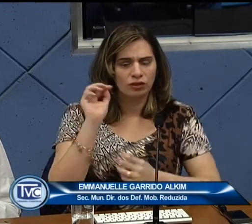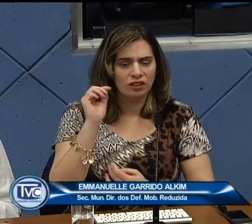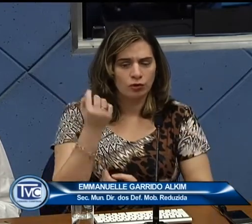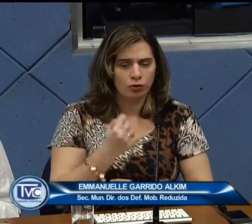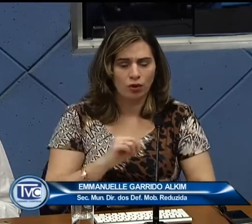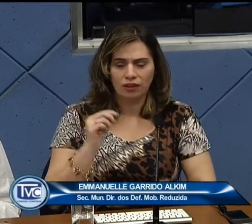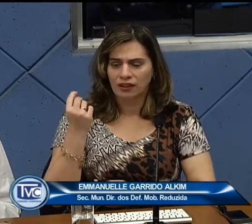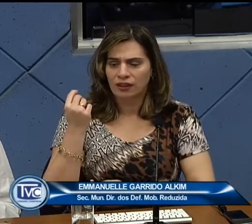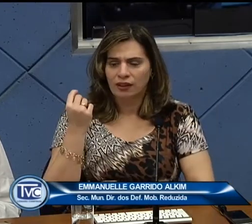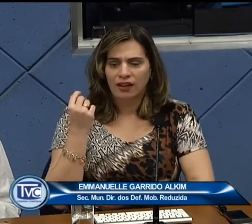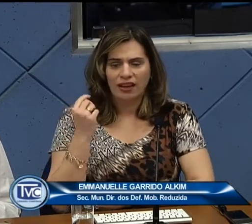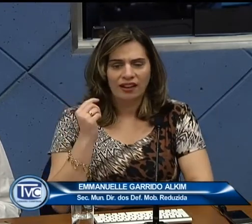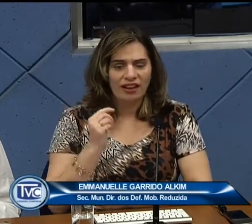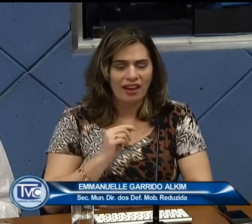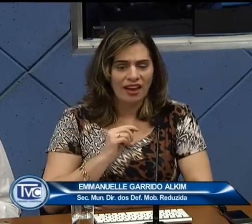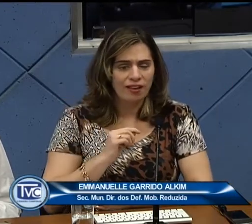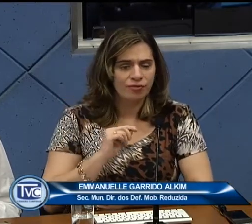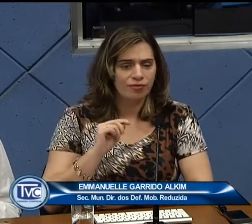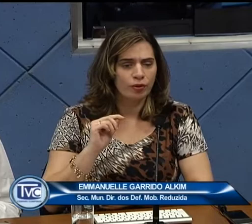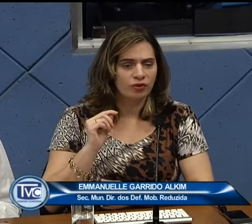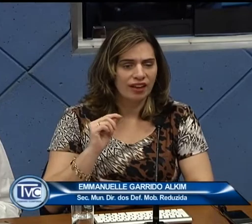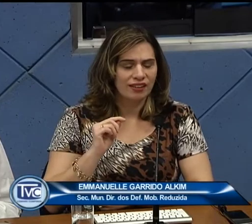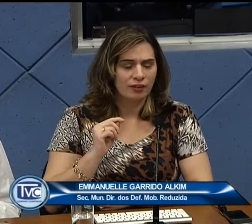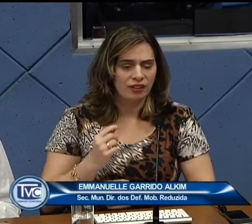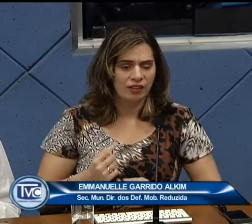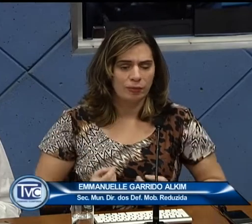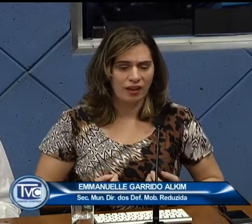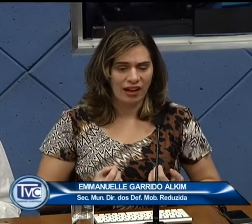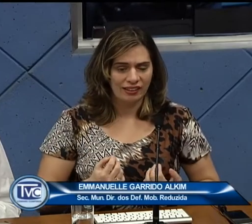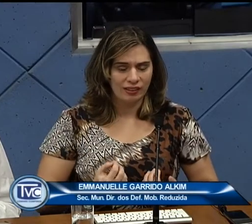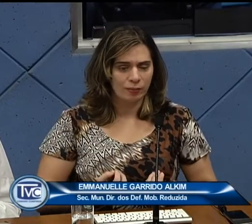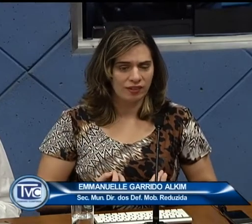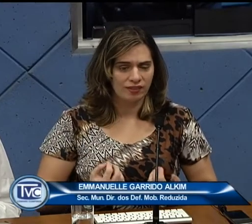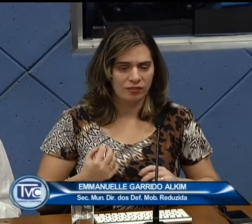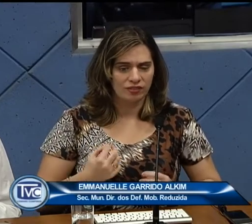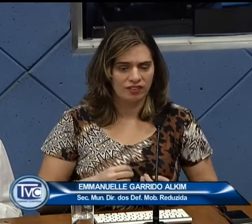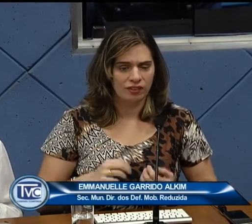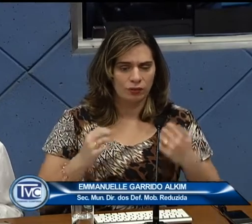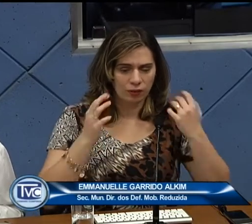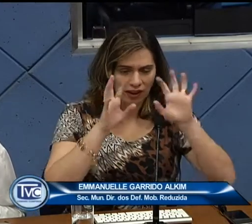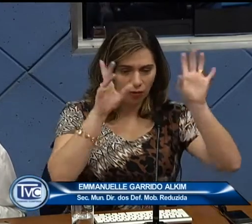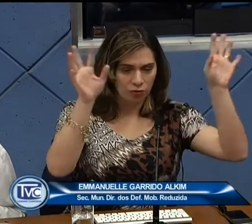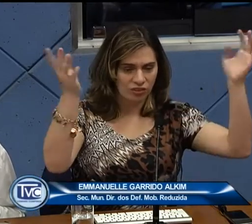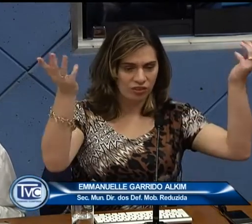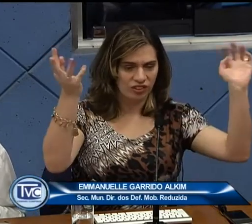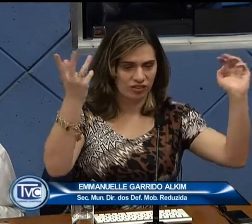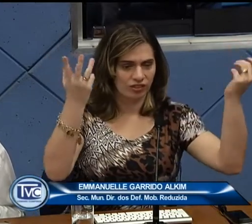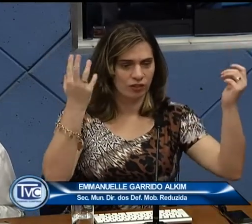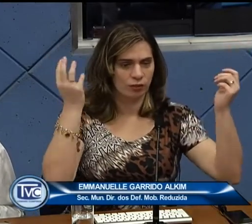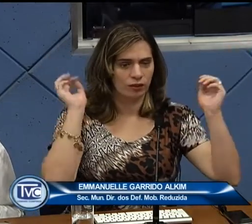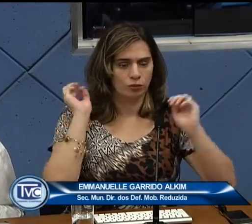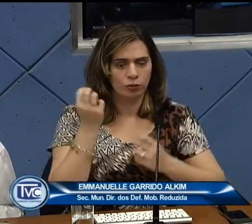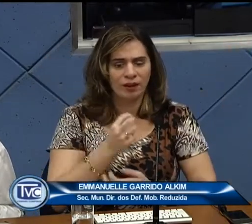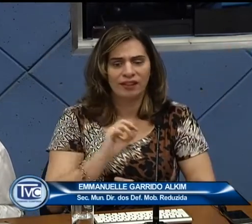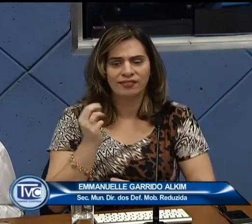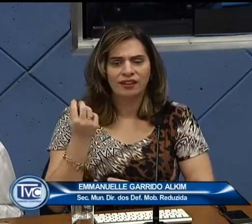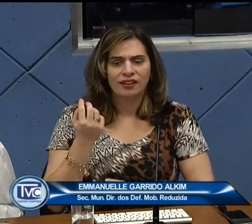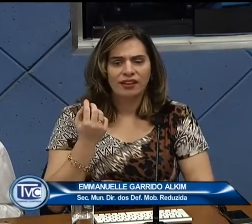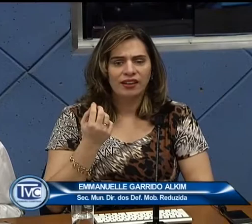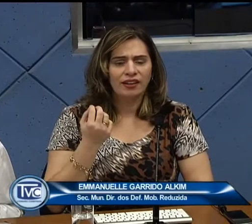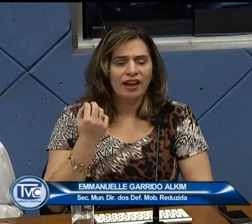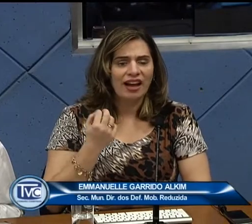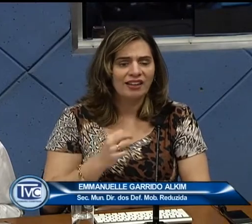conformação toda da escola, ela é voltada a Libras, ao ensino, à conversação, a tudo